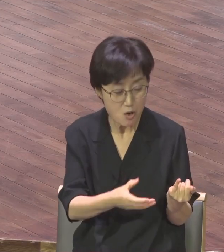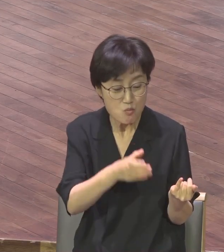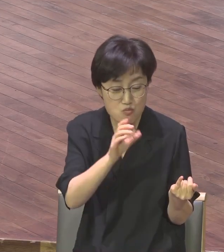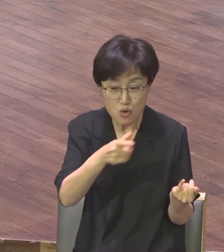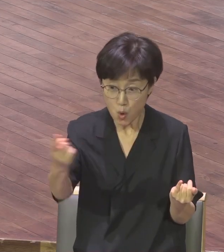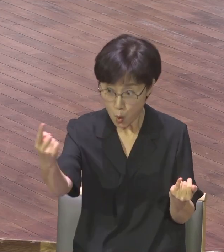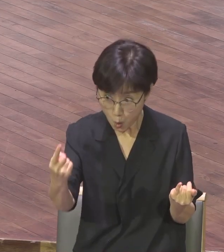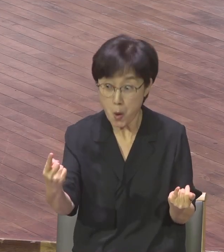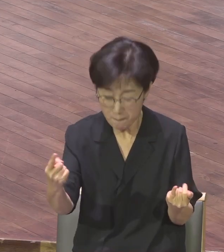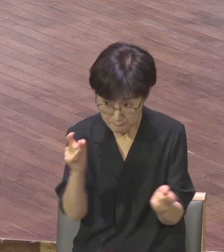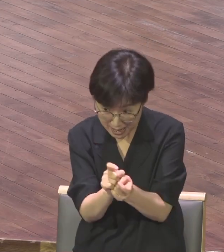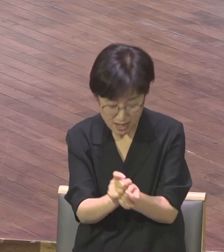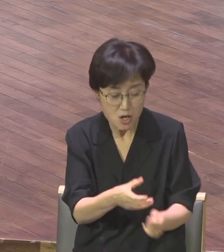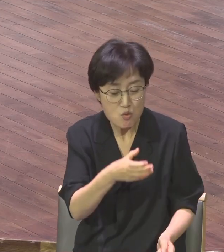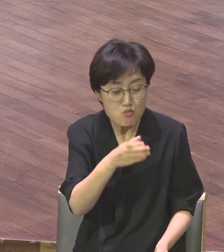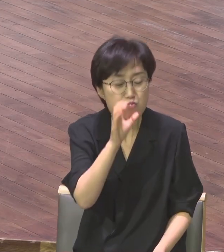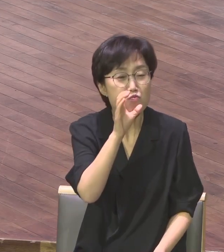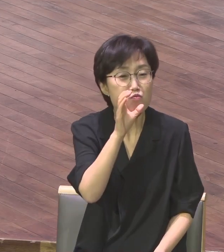시키는 대로.